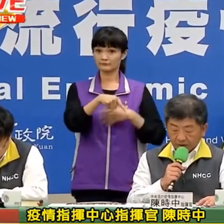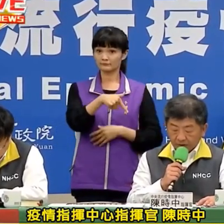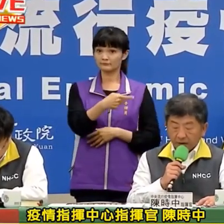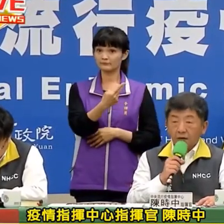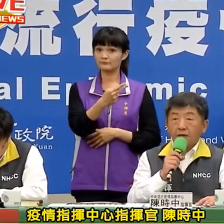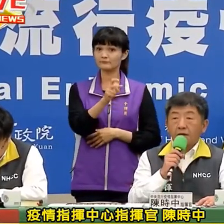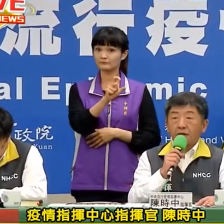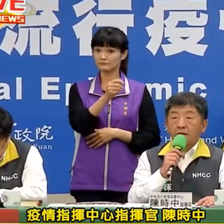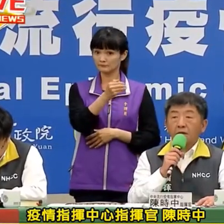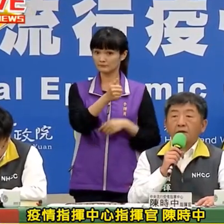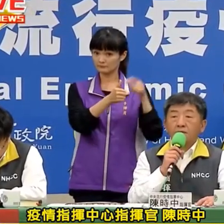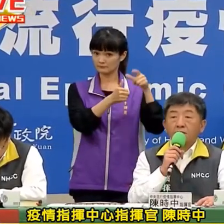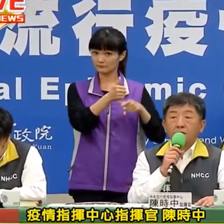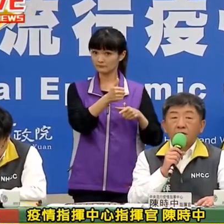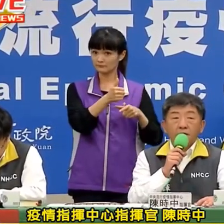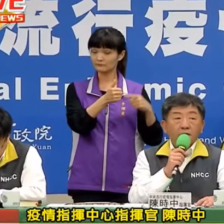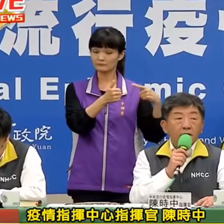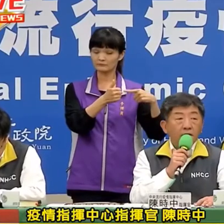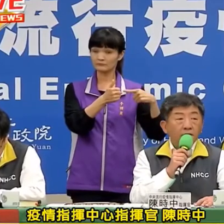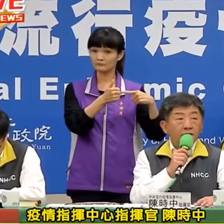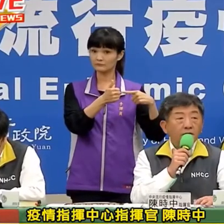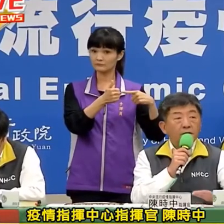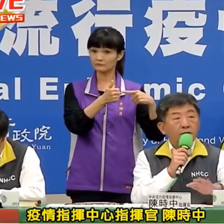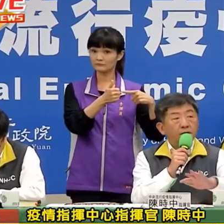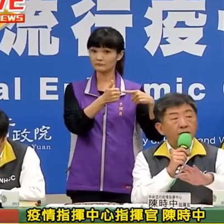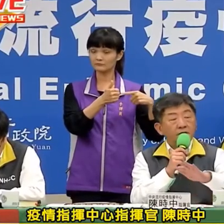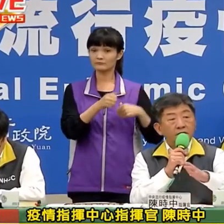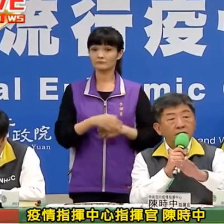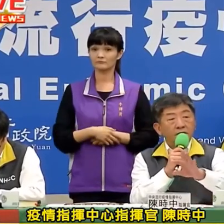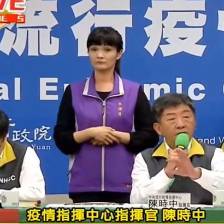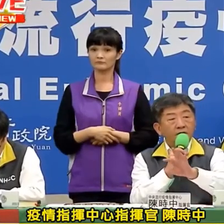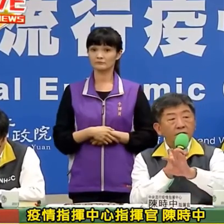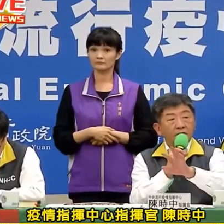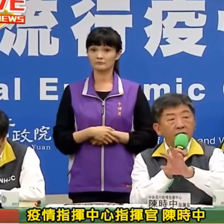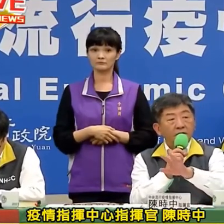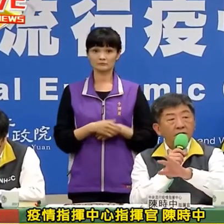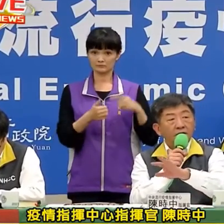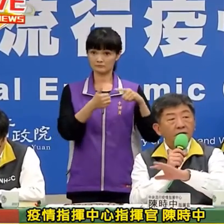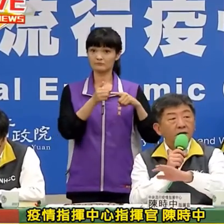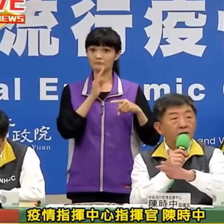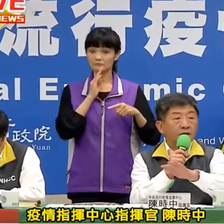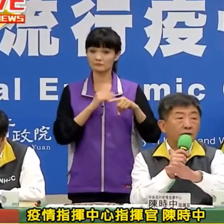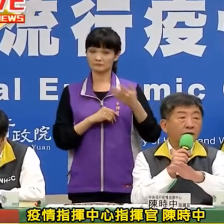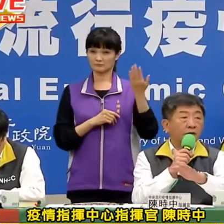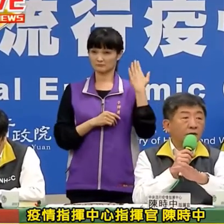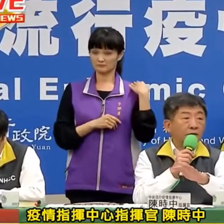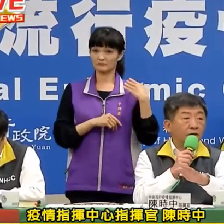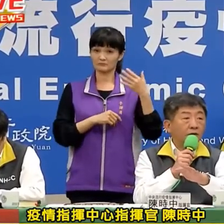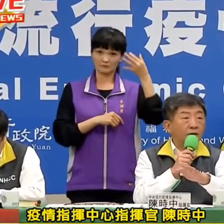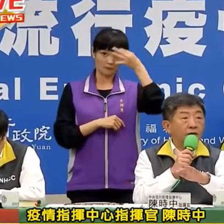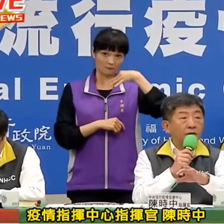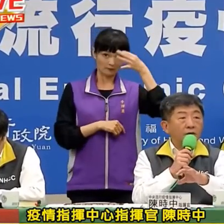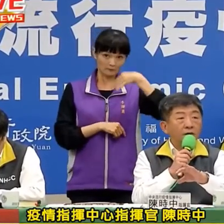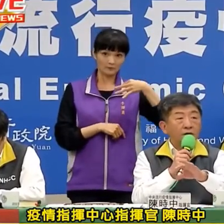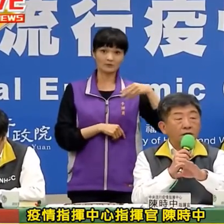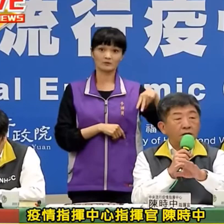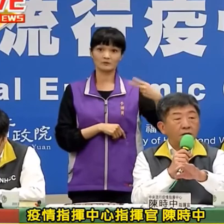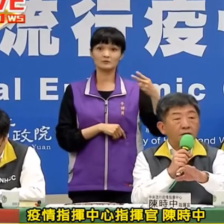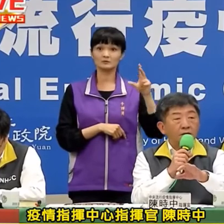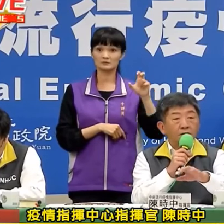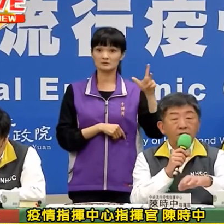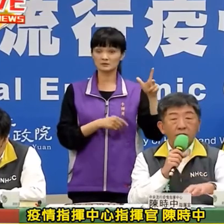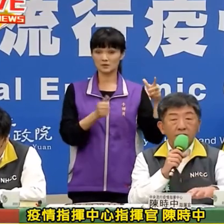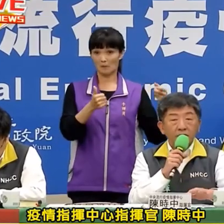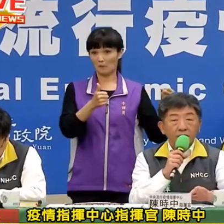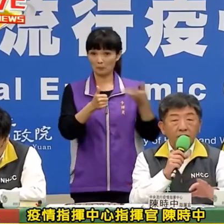案269大家知道269，269就从我们认为是从菲律宾的277传到269，